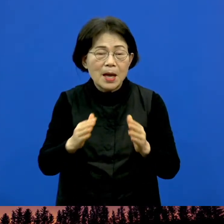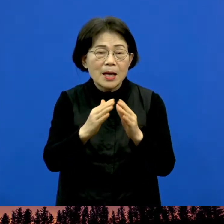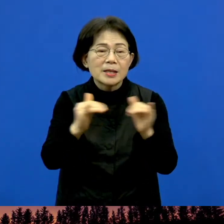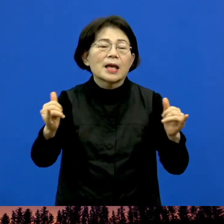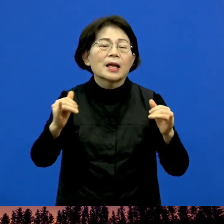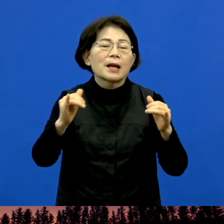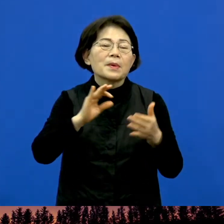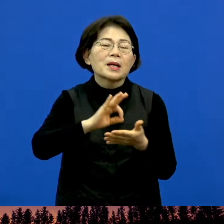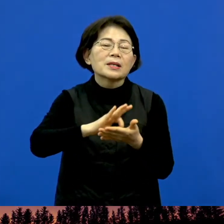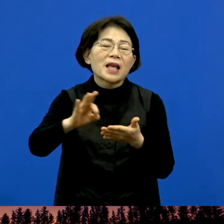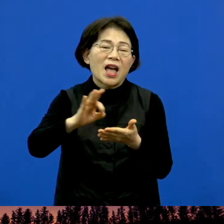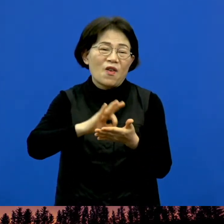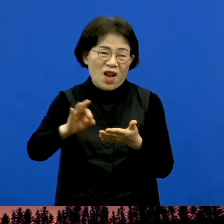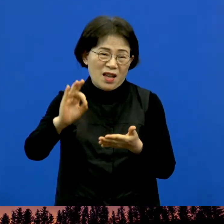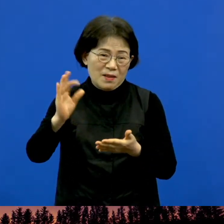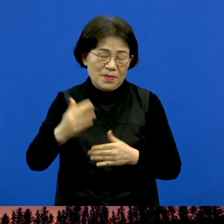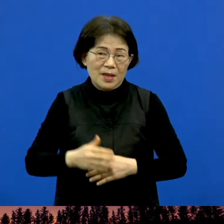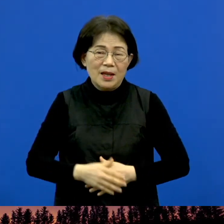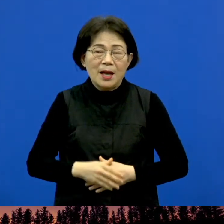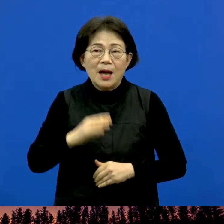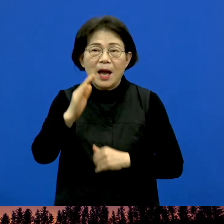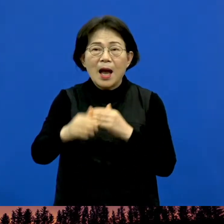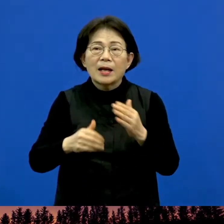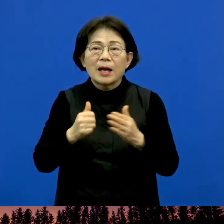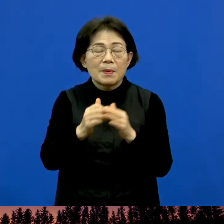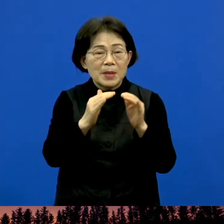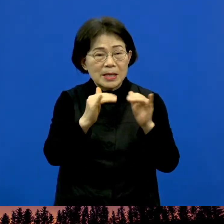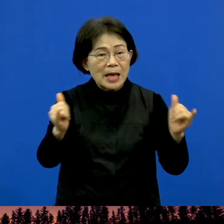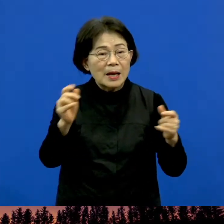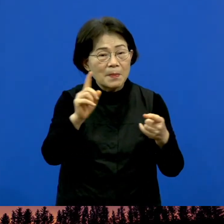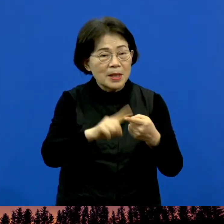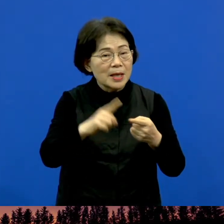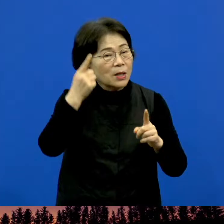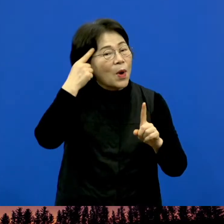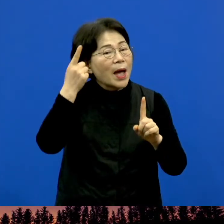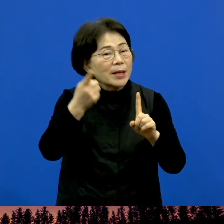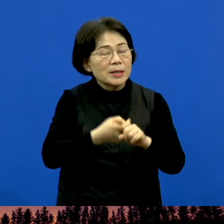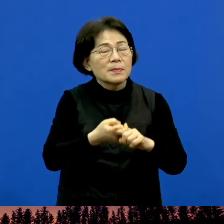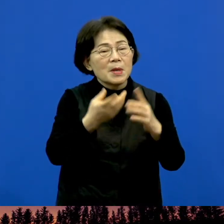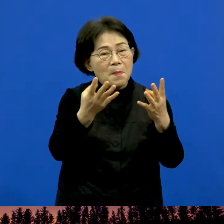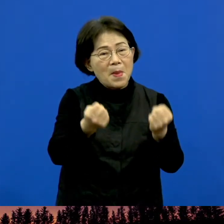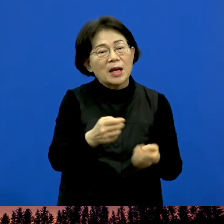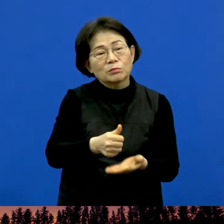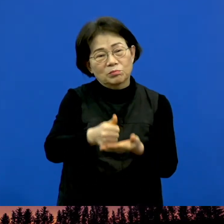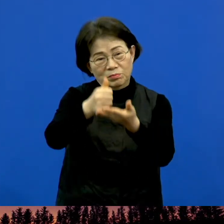통해서 일을 하십니다. 하나님이 사람에 관심이 많아요.